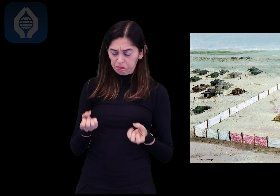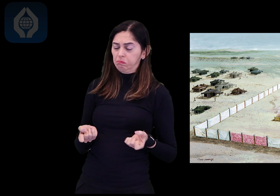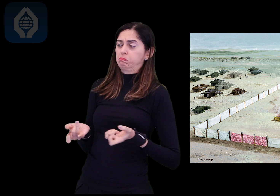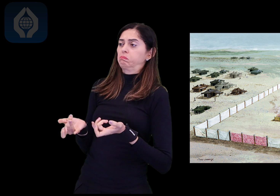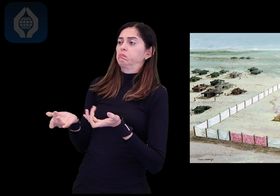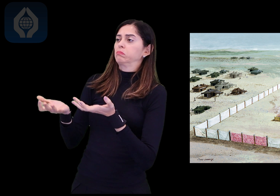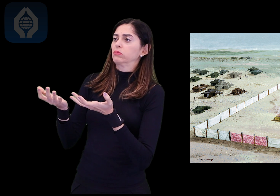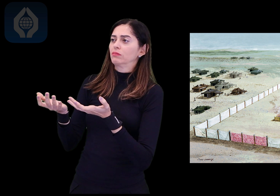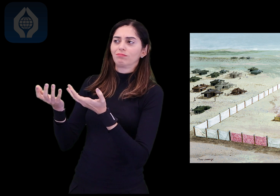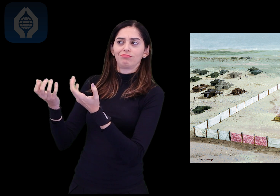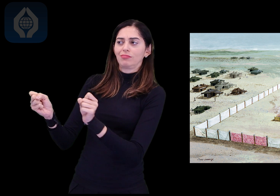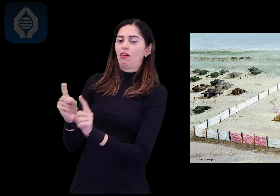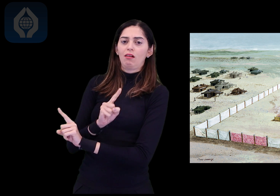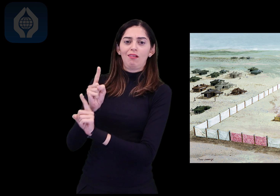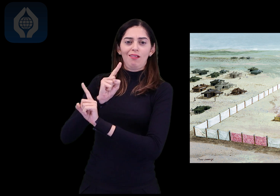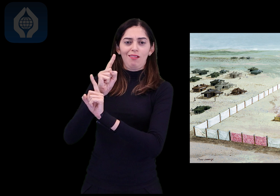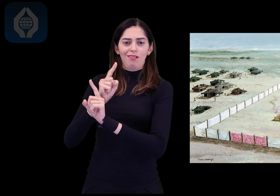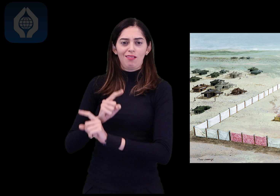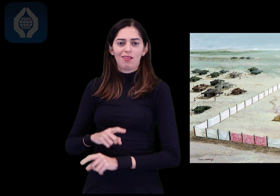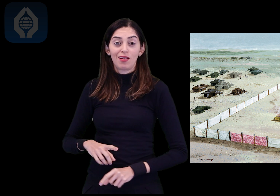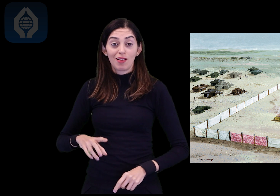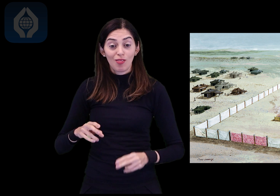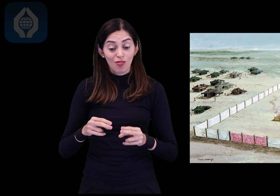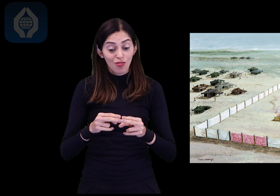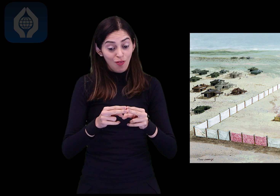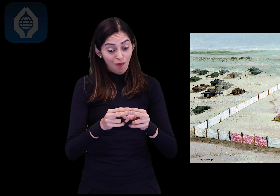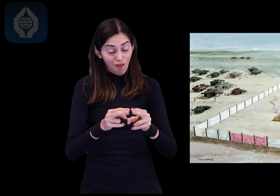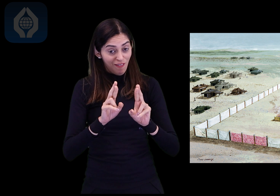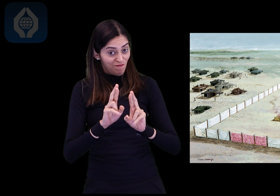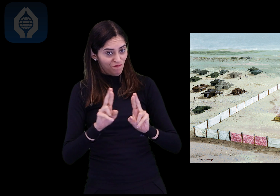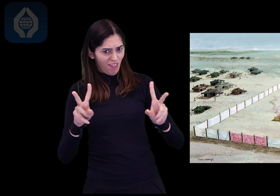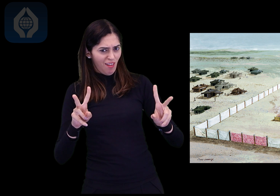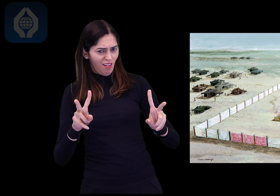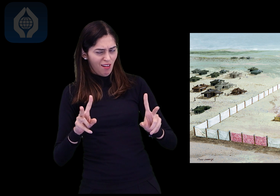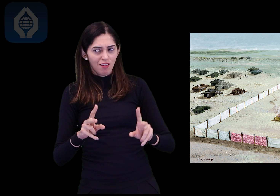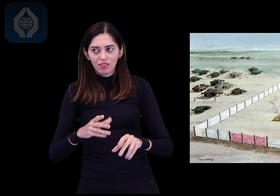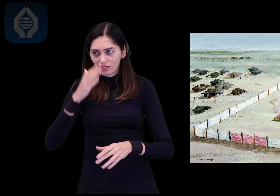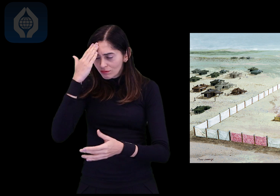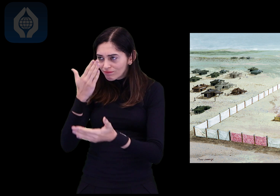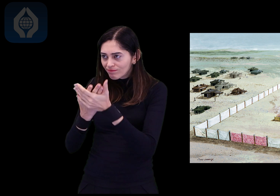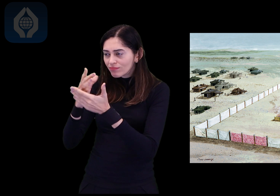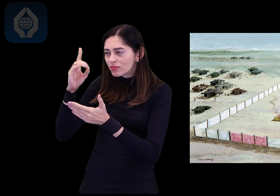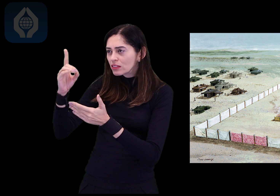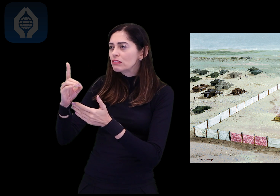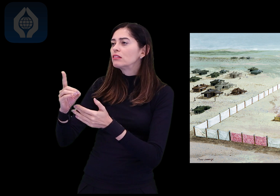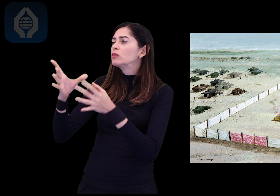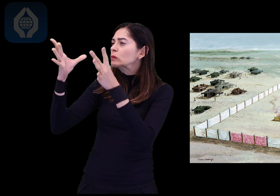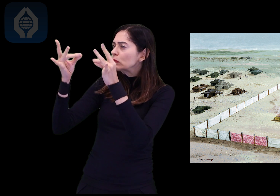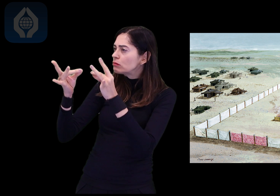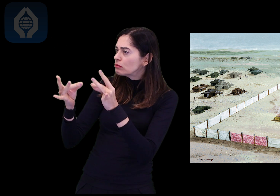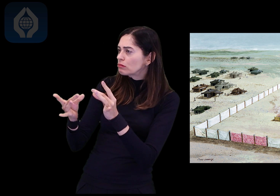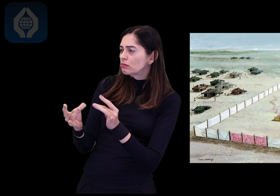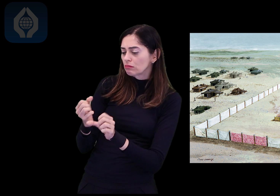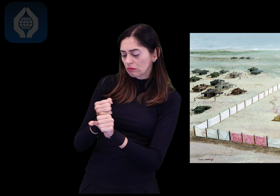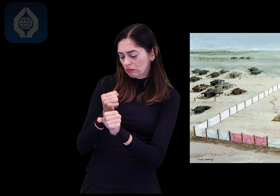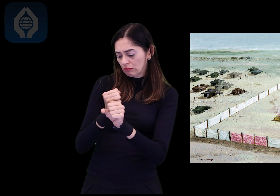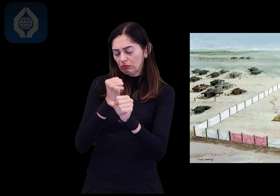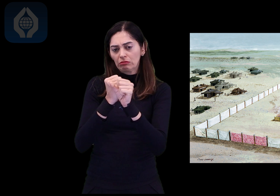foi aceito. Mas Noé creu em Deus e construiu a arca exatamente como o Senhor lhe tinha dito. Deus aceitou